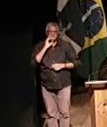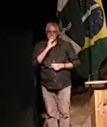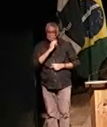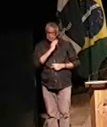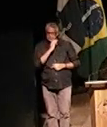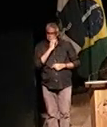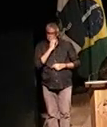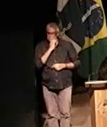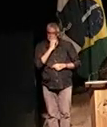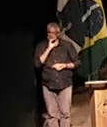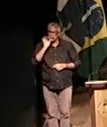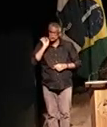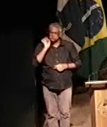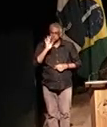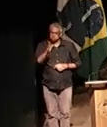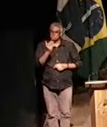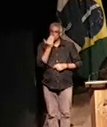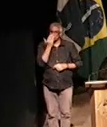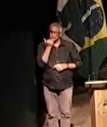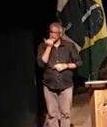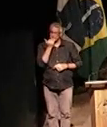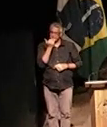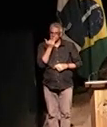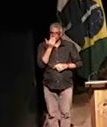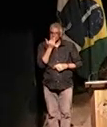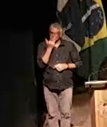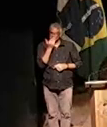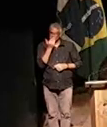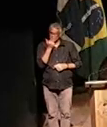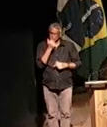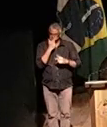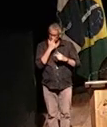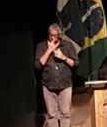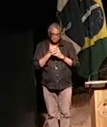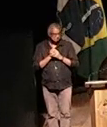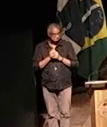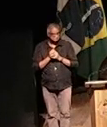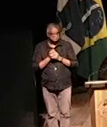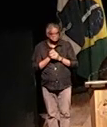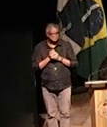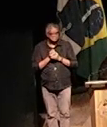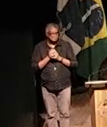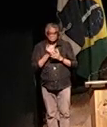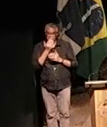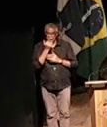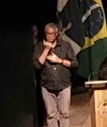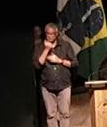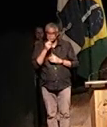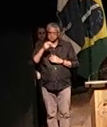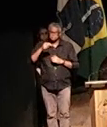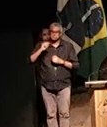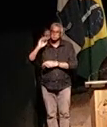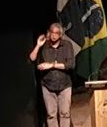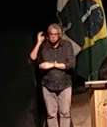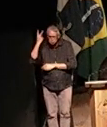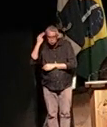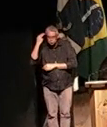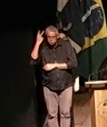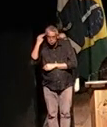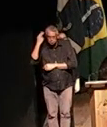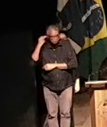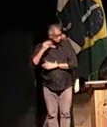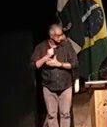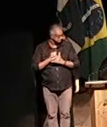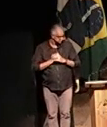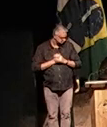a cantina só alimentos que com uma colinha da Renata de alimentos só alimentos e Natura e minimamente processados